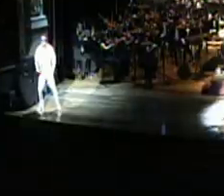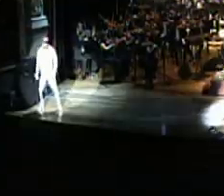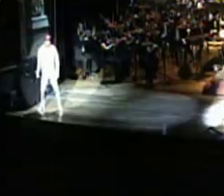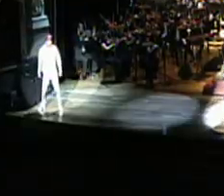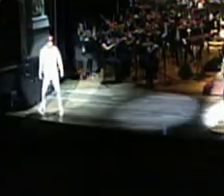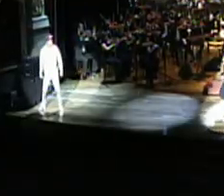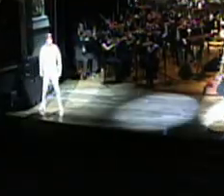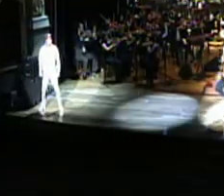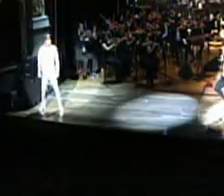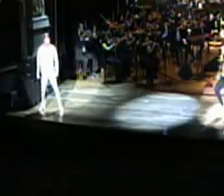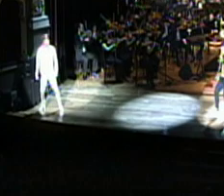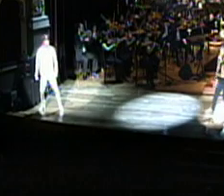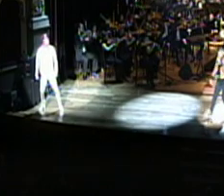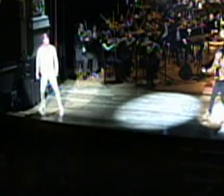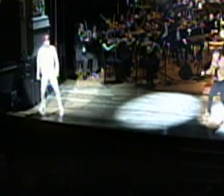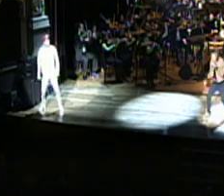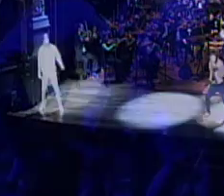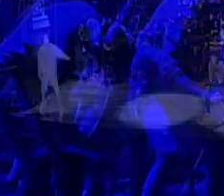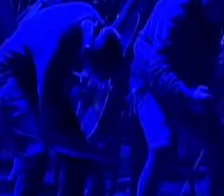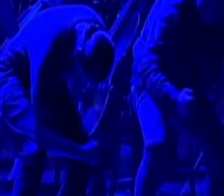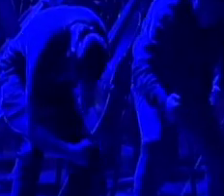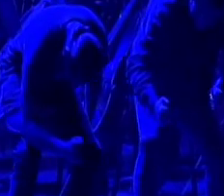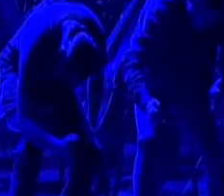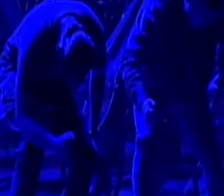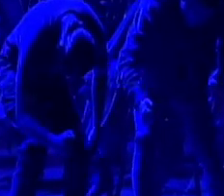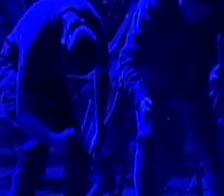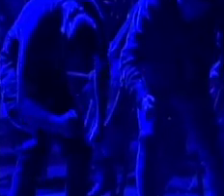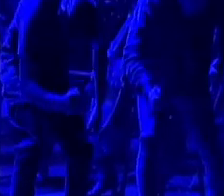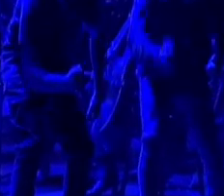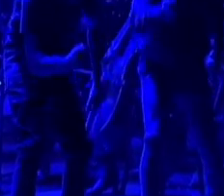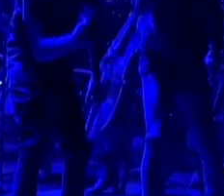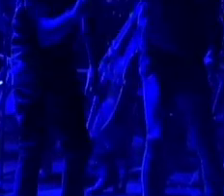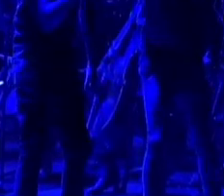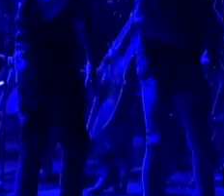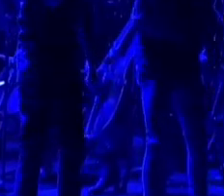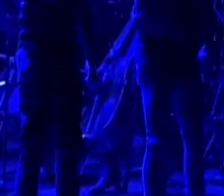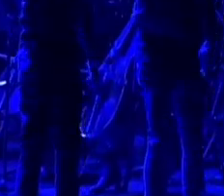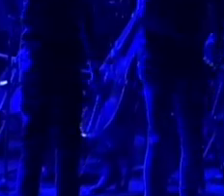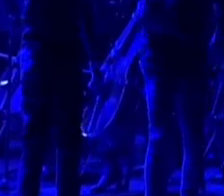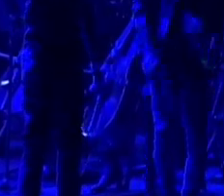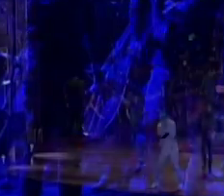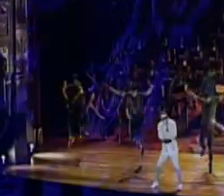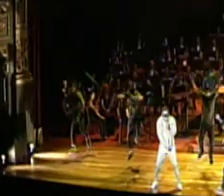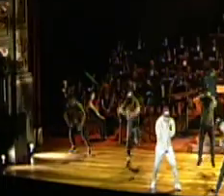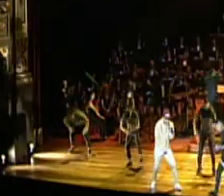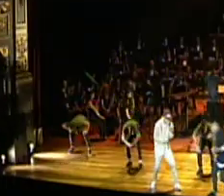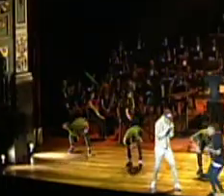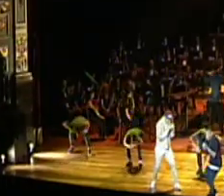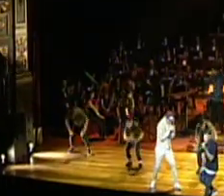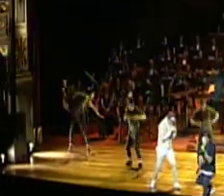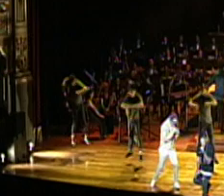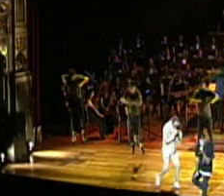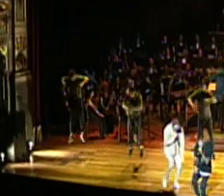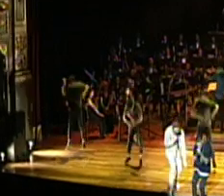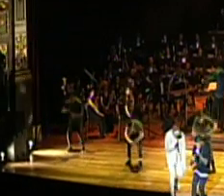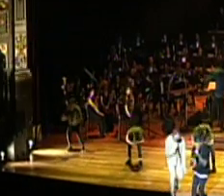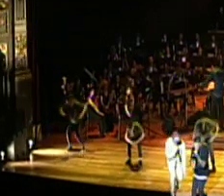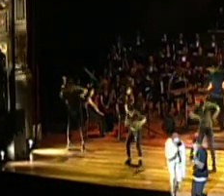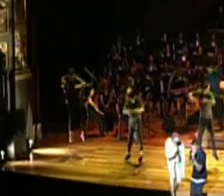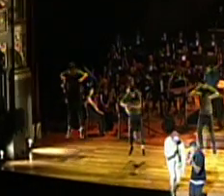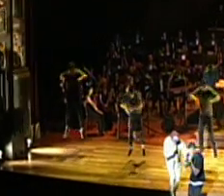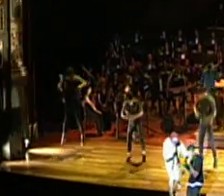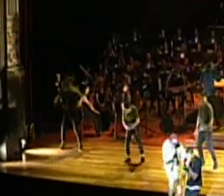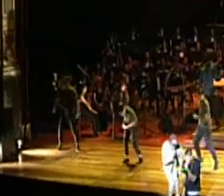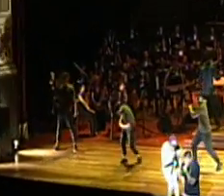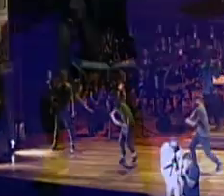La lluvia más fuerte ya pasó, o esperemos que ya haya pasado, pero eso no ha sido impedimento para presentar este